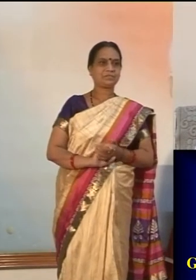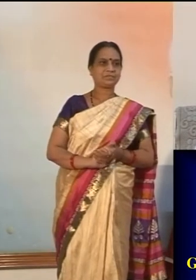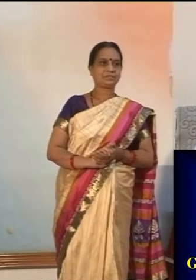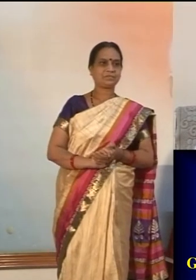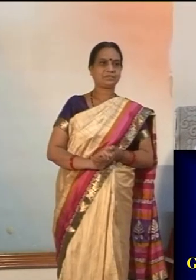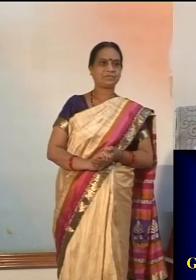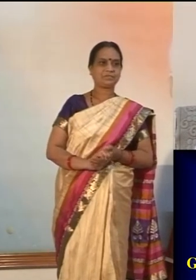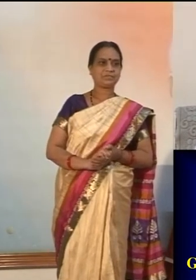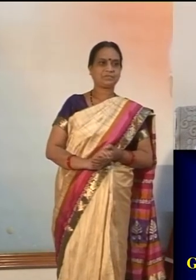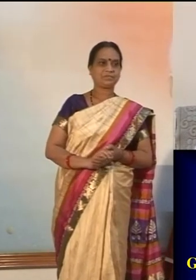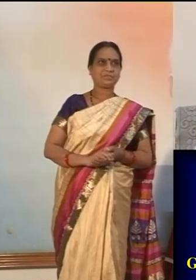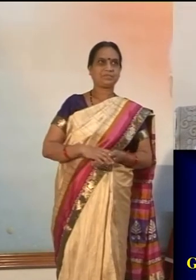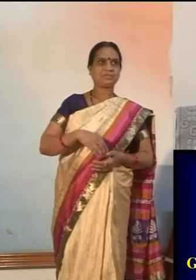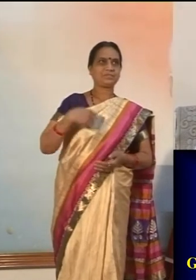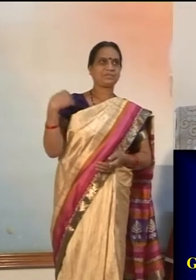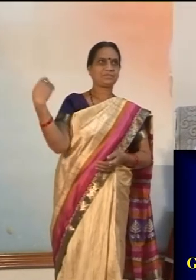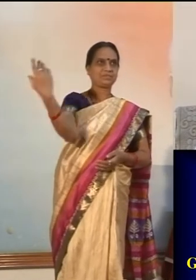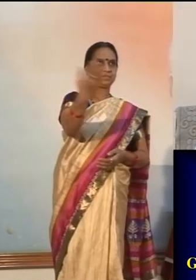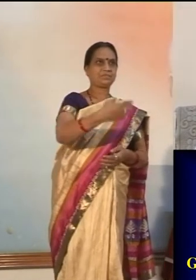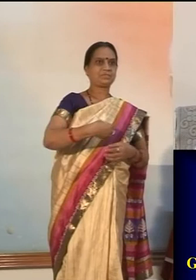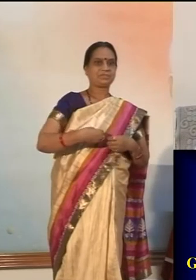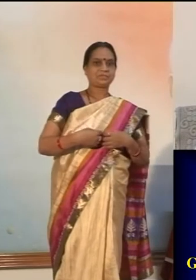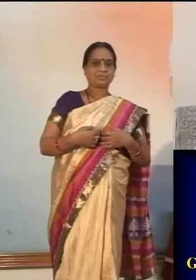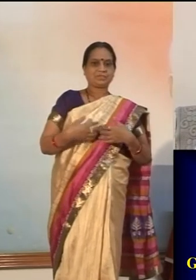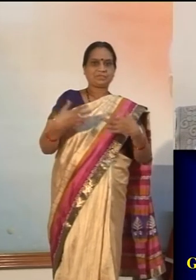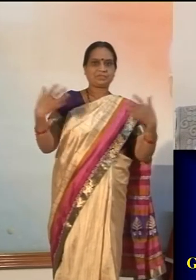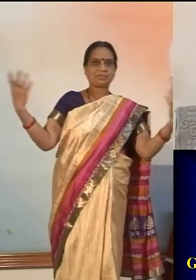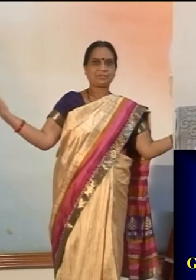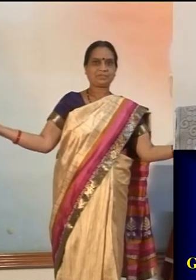और हम सबका कल्याण करने वाले हैं।